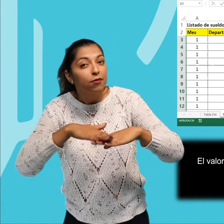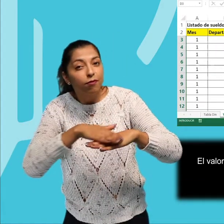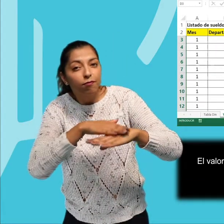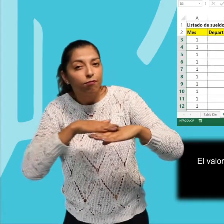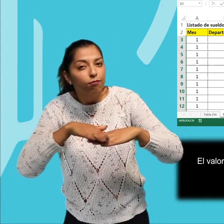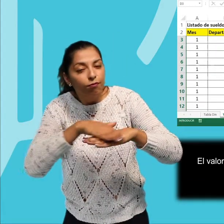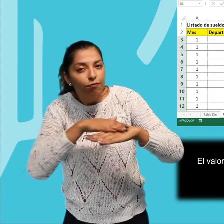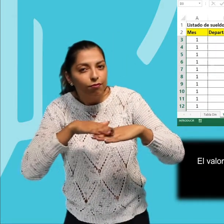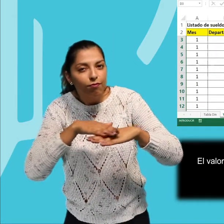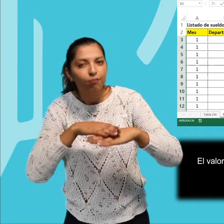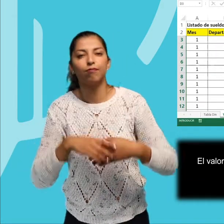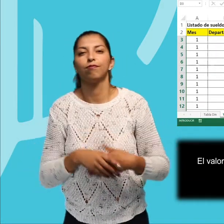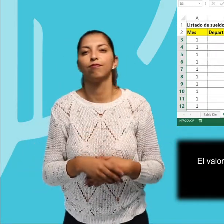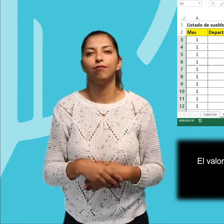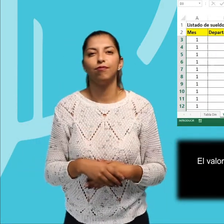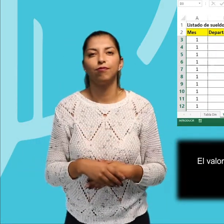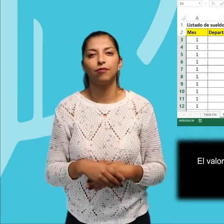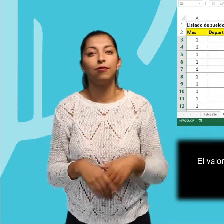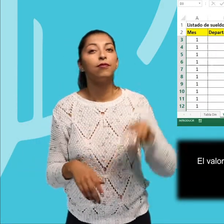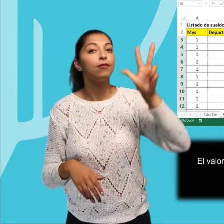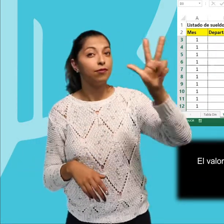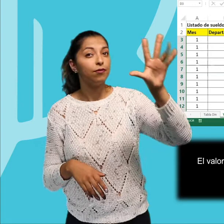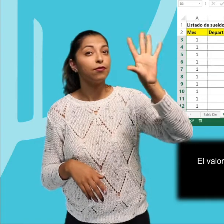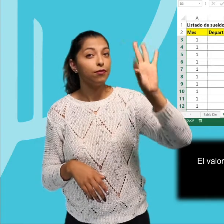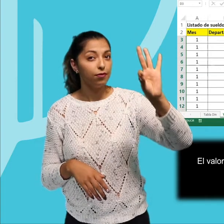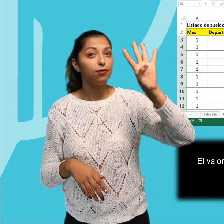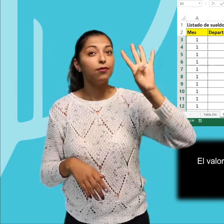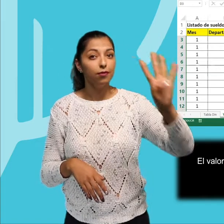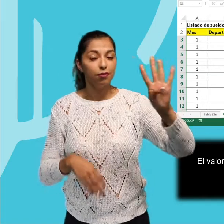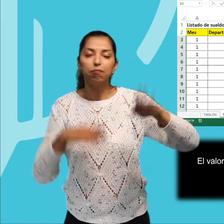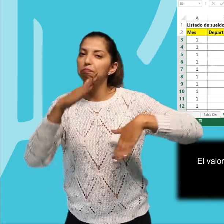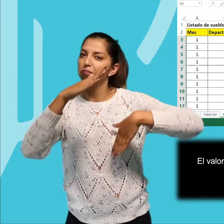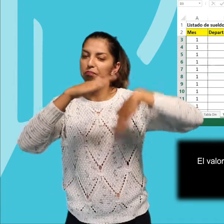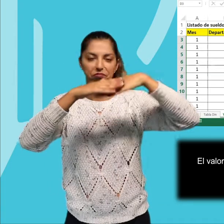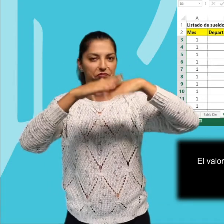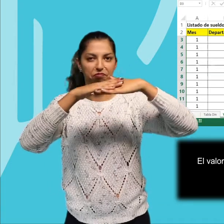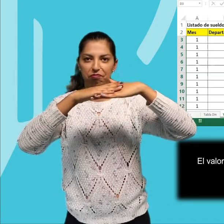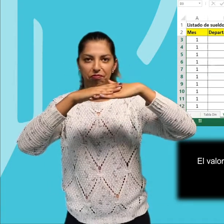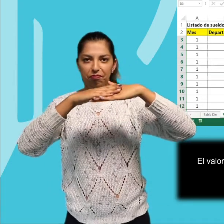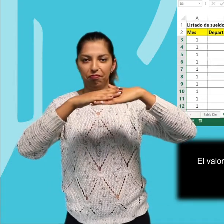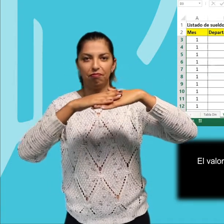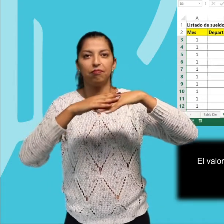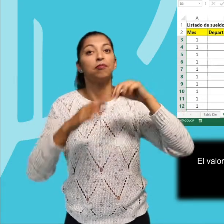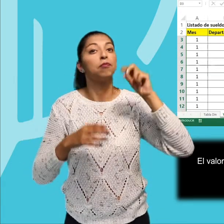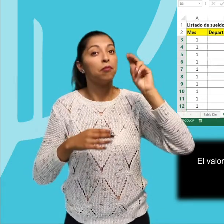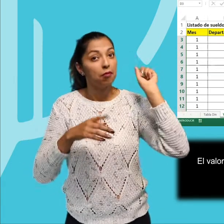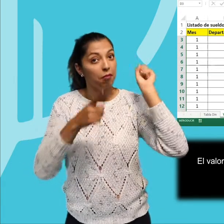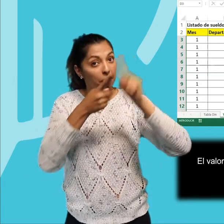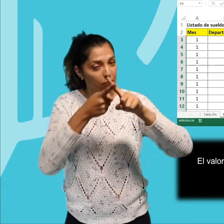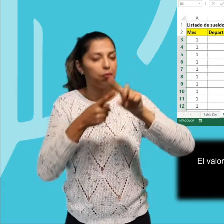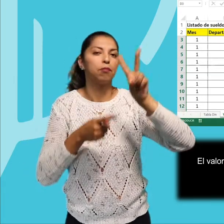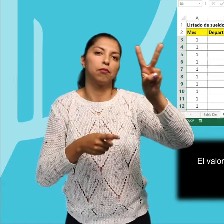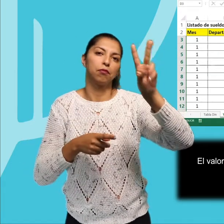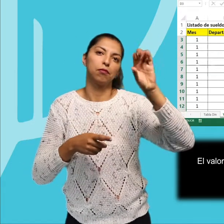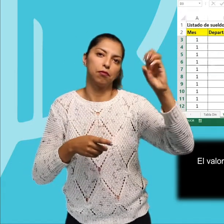valor mínimo, en este caso ponemos 394 y valor máximo 2.000